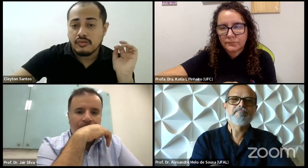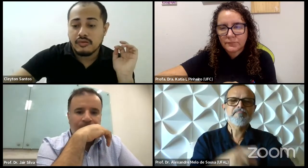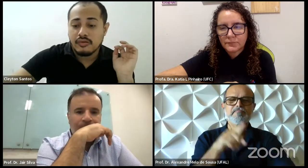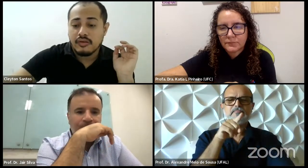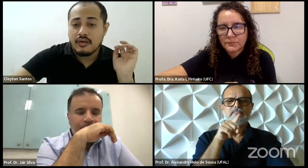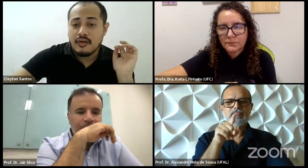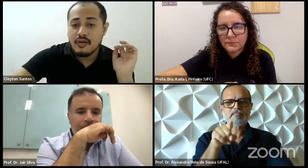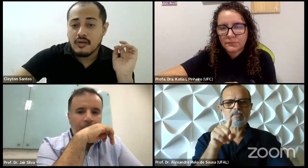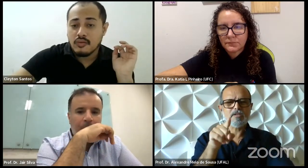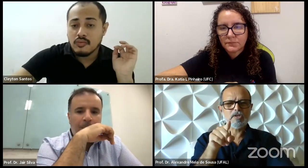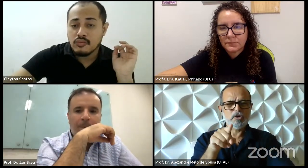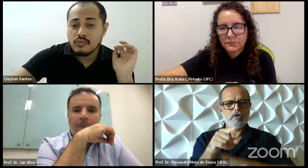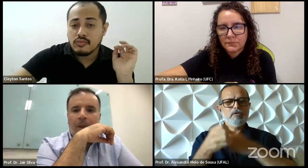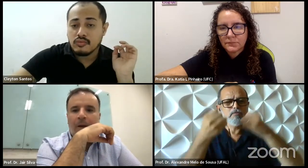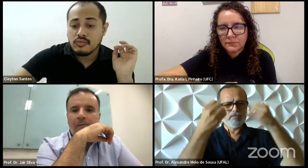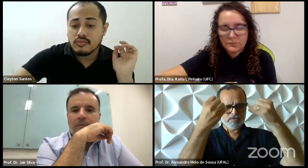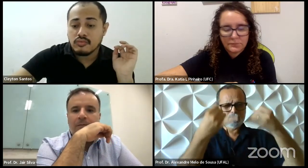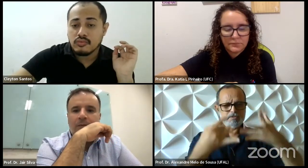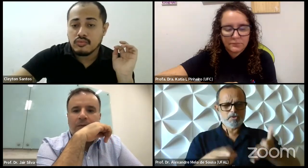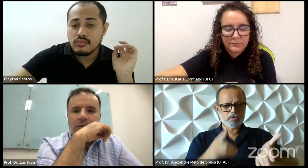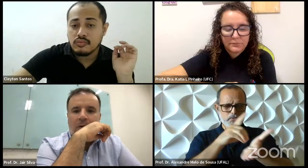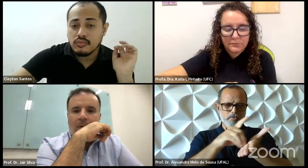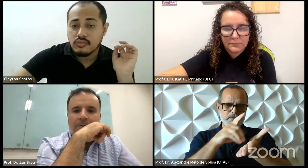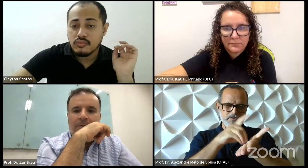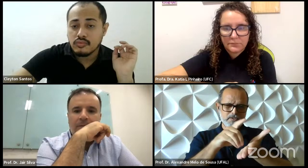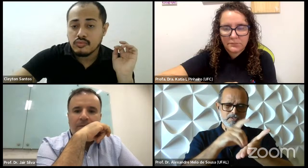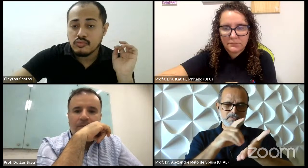Então, eu tenho um questionamento também para você.